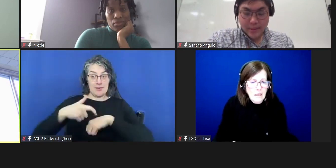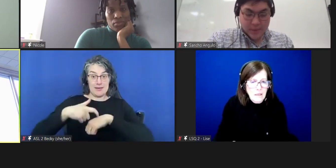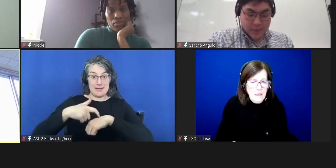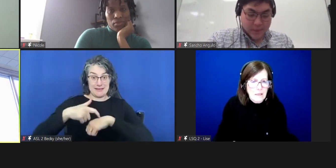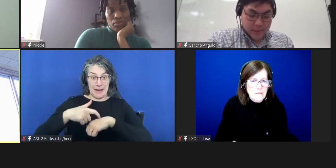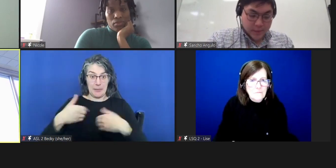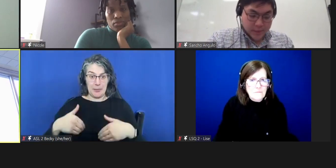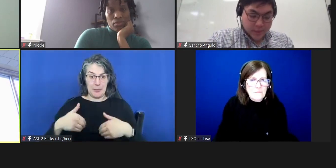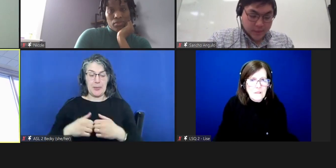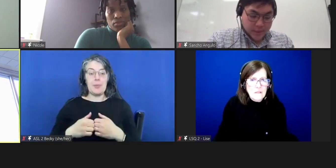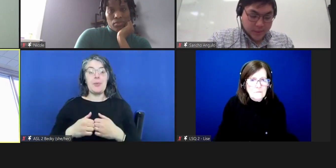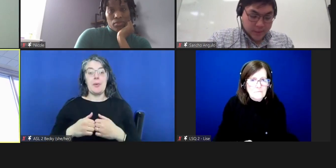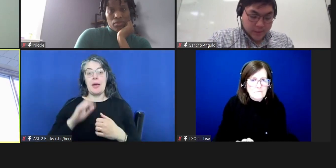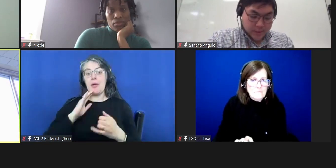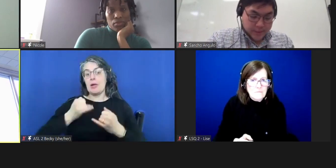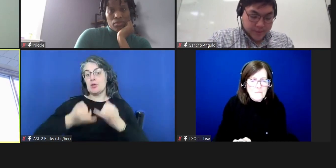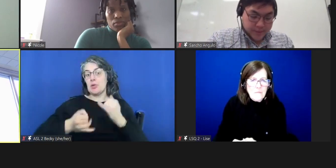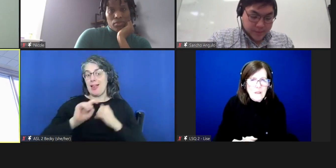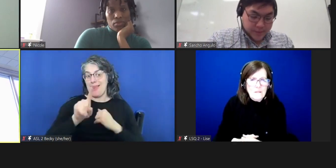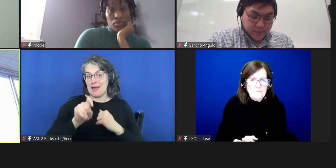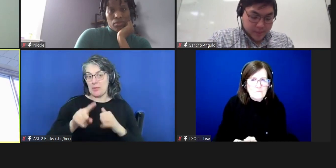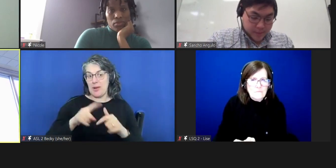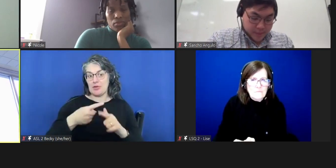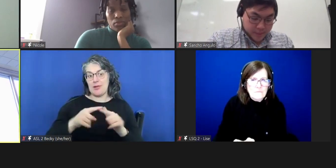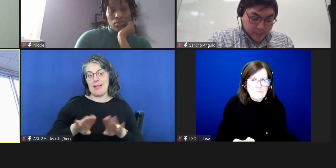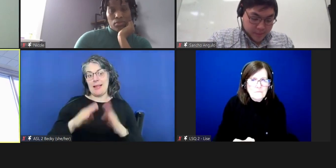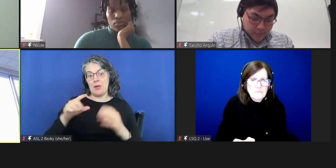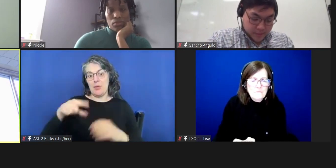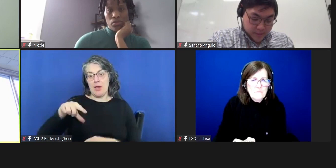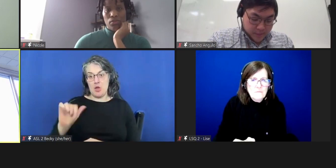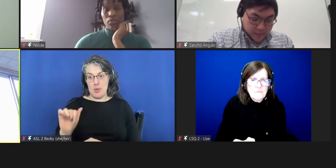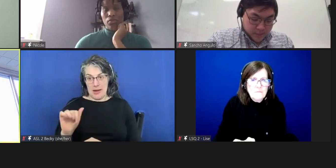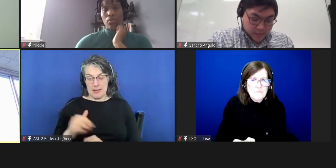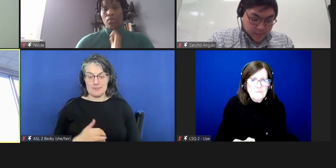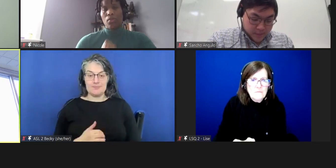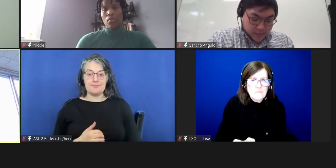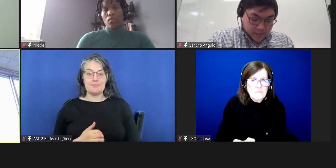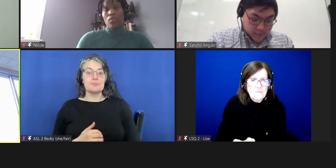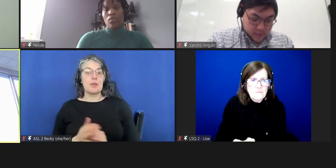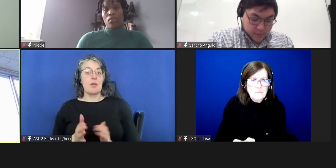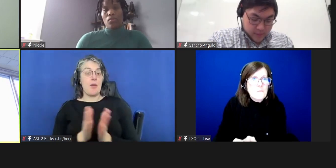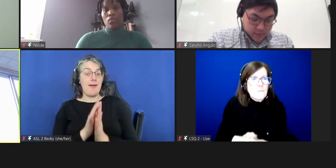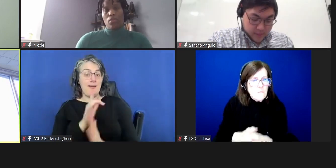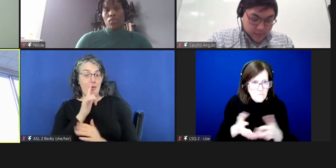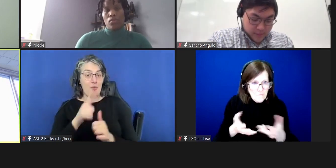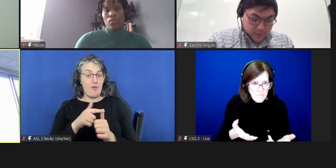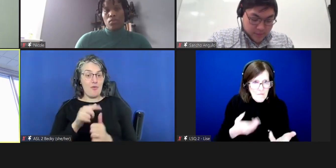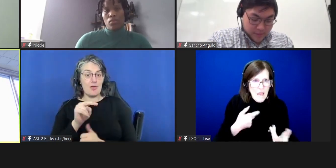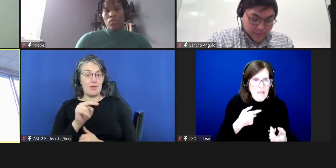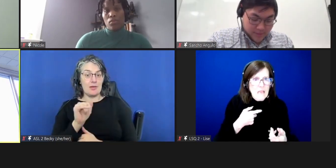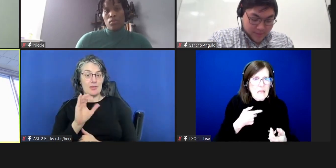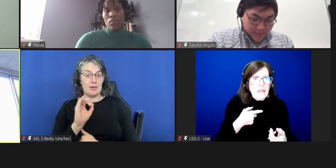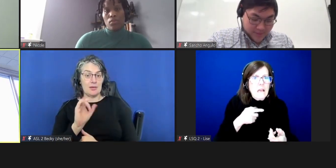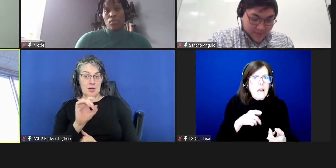Je vais passer à la dernière question. Je vais m'adresser à Nicole en premier.